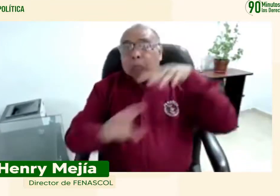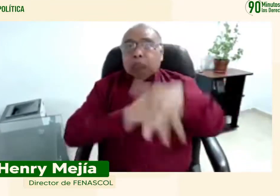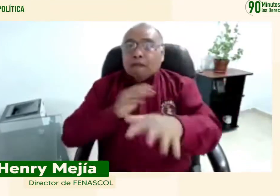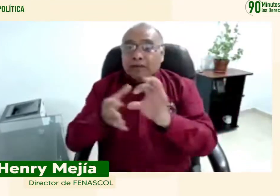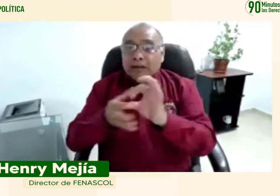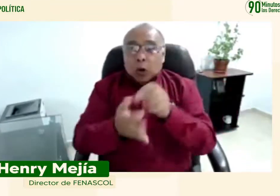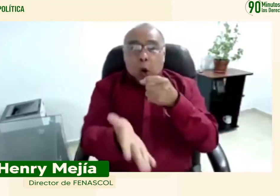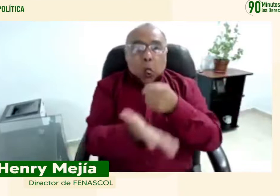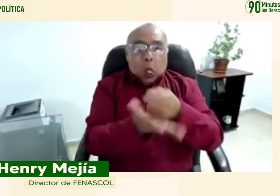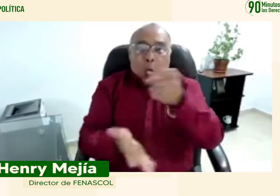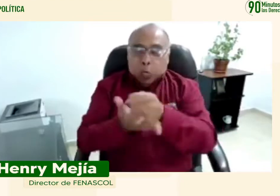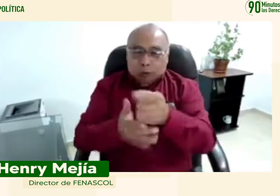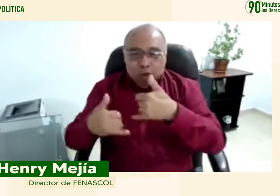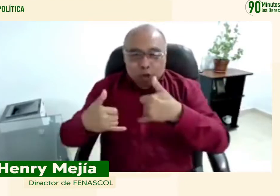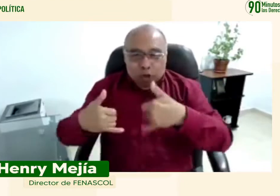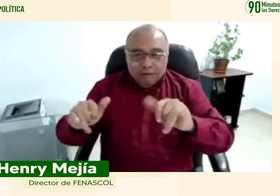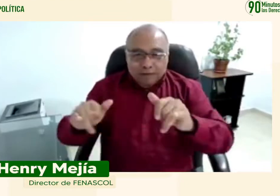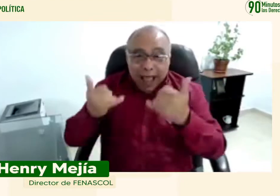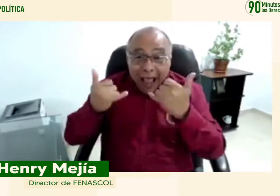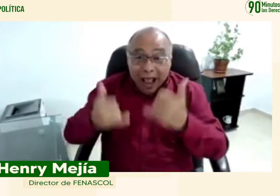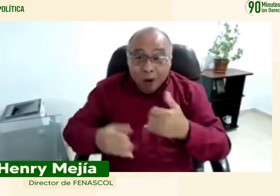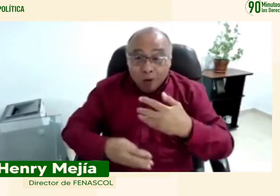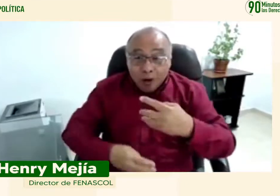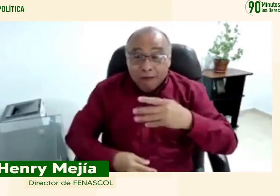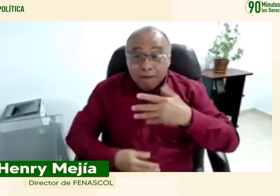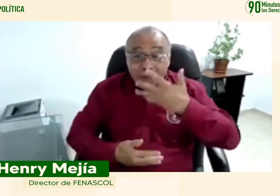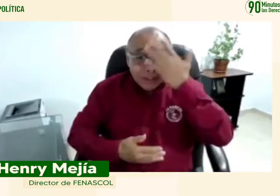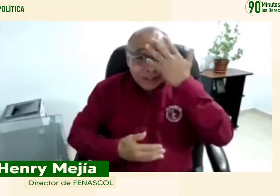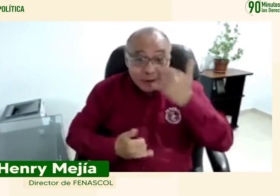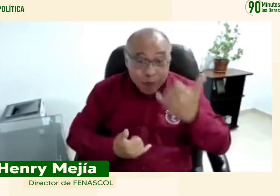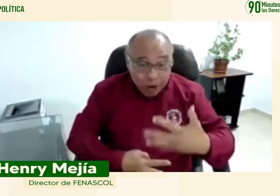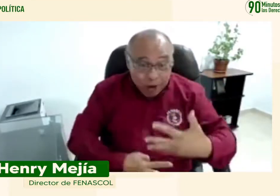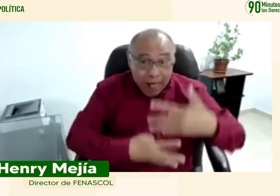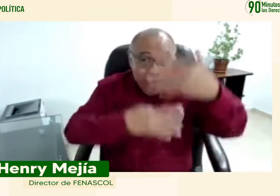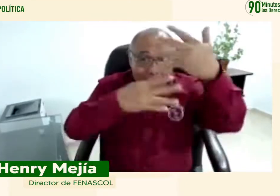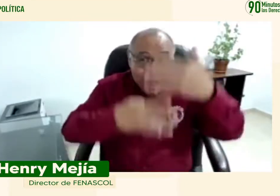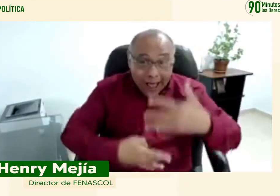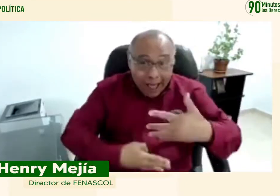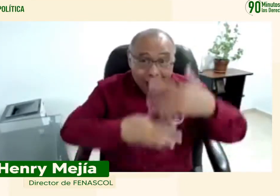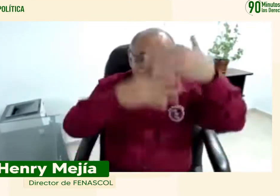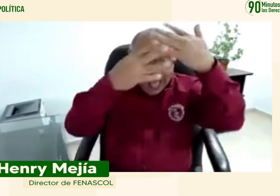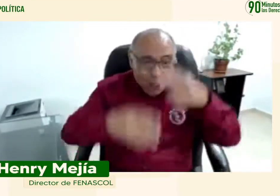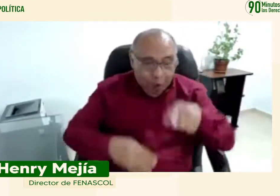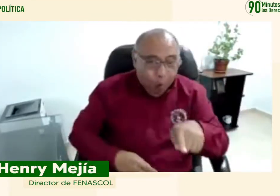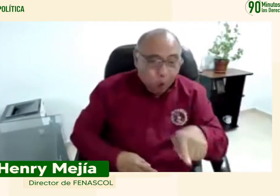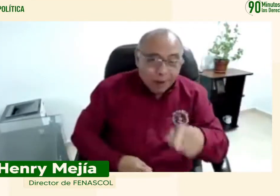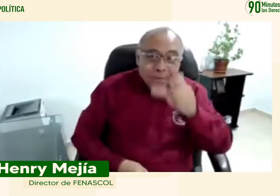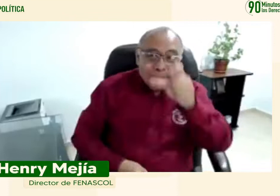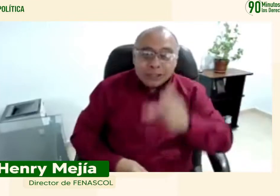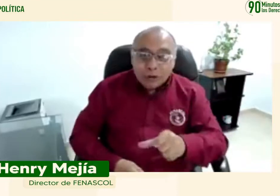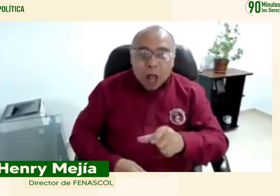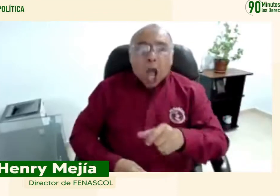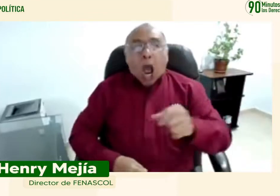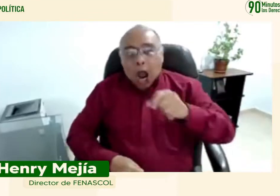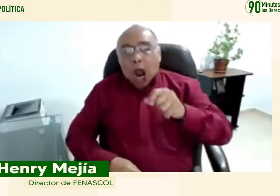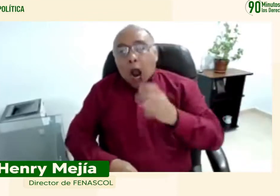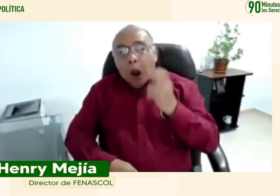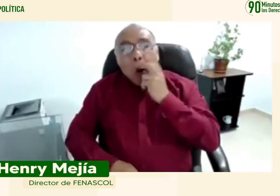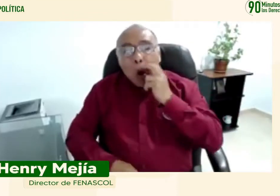pronto se llevó a malas interpretaciones y de pronto se pensó que fue final de alguna manera estaba haciendo politiquería y hay personas